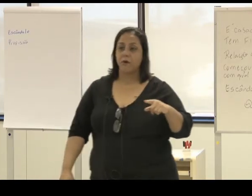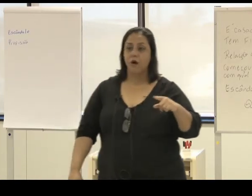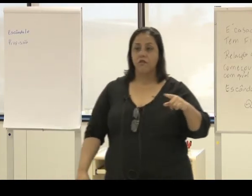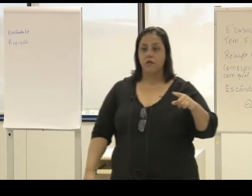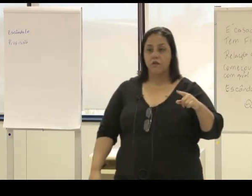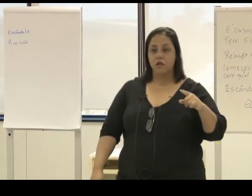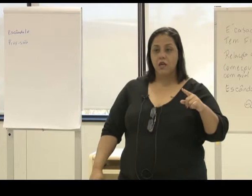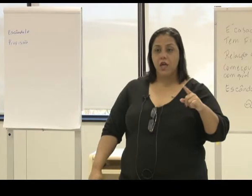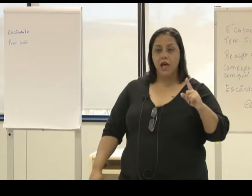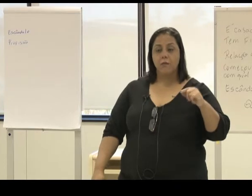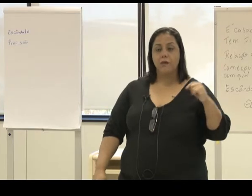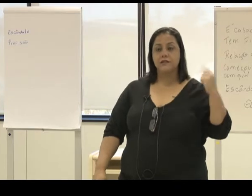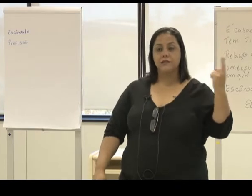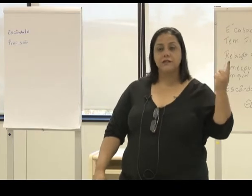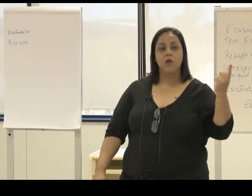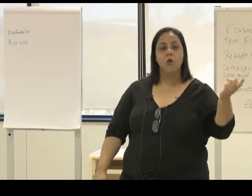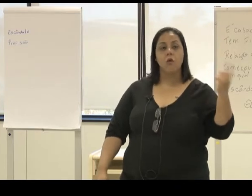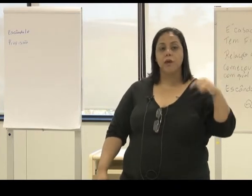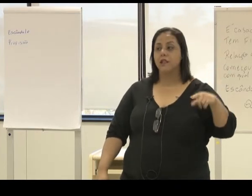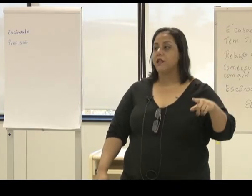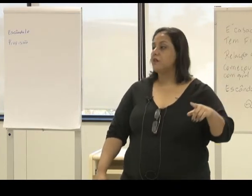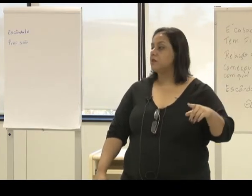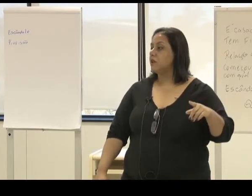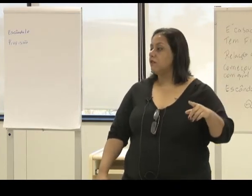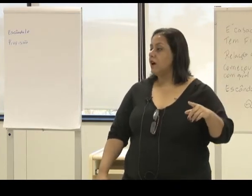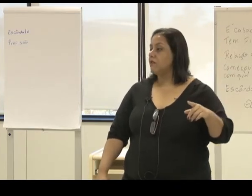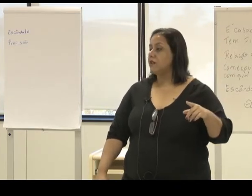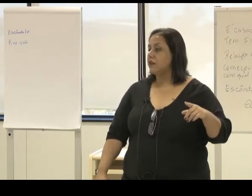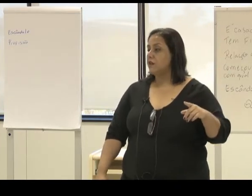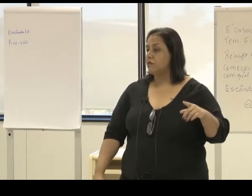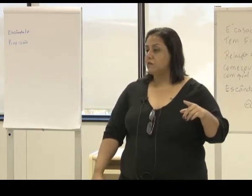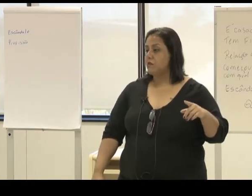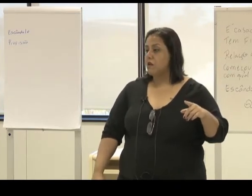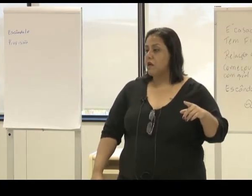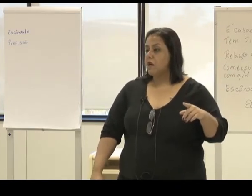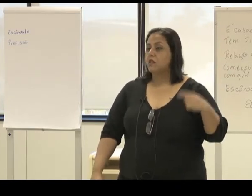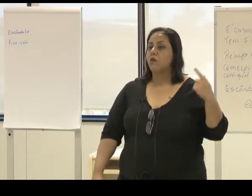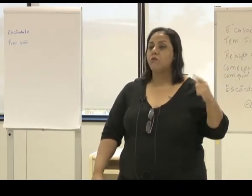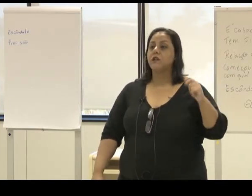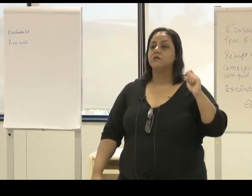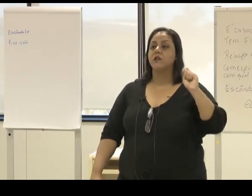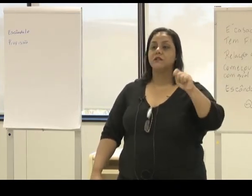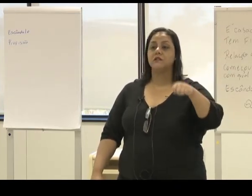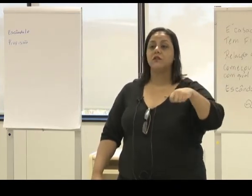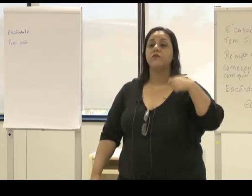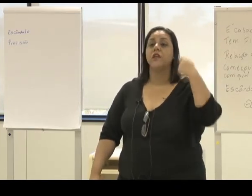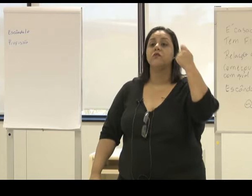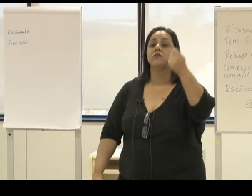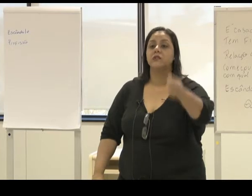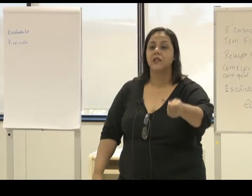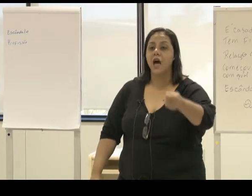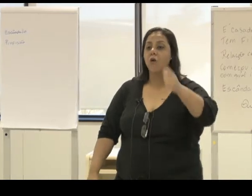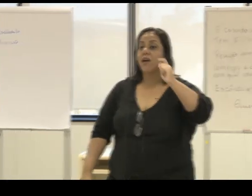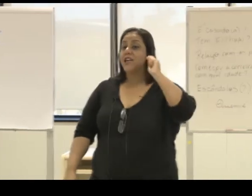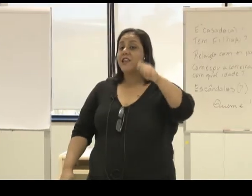prova, ela precisa compreender o significado daquilo. Então, muitas vezes, eu não tenho um sinal e não